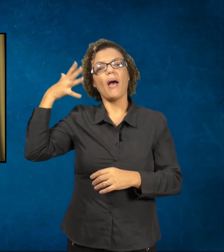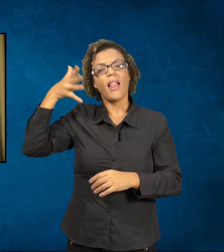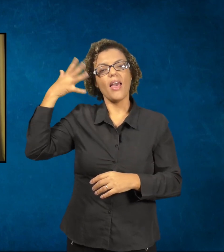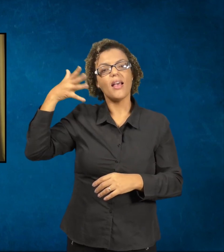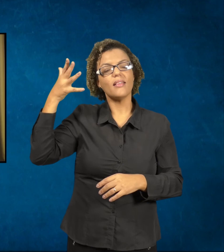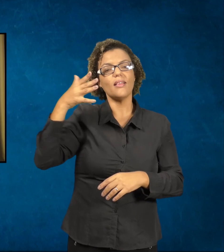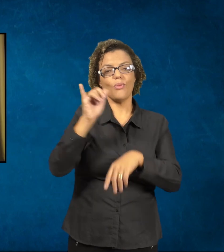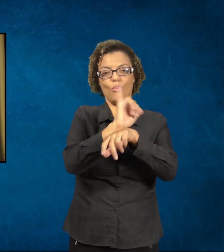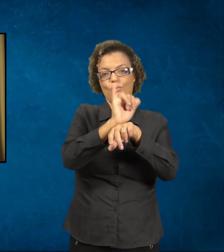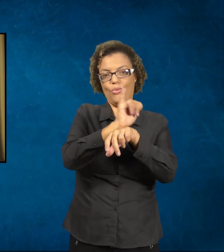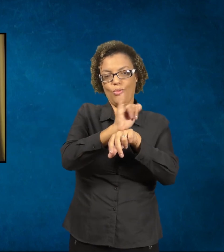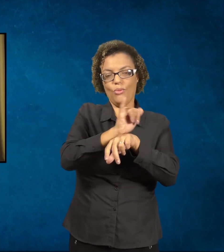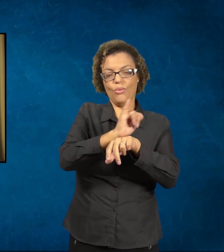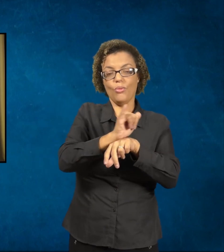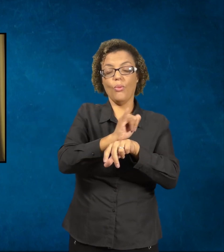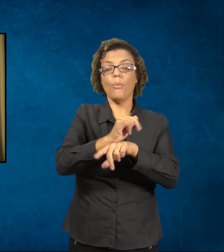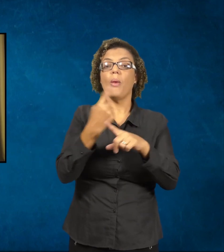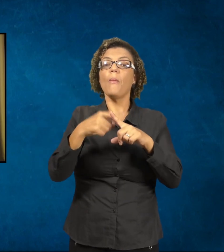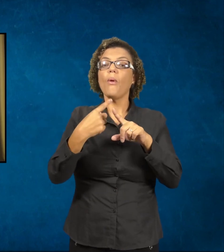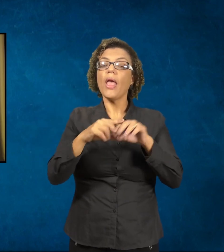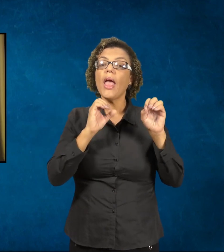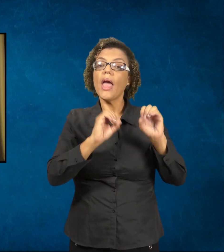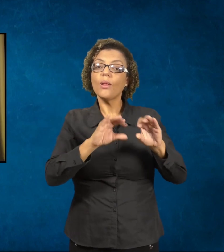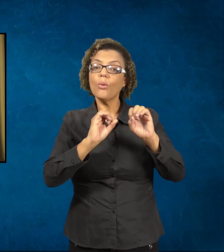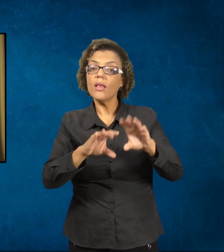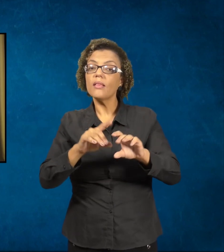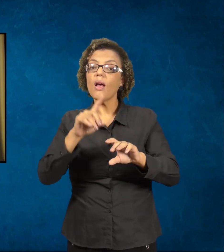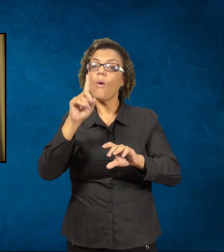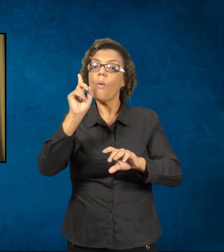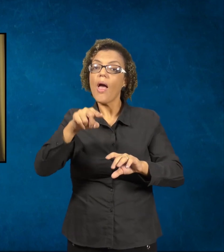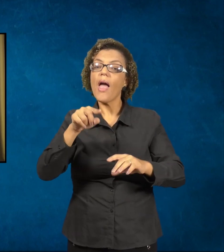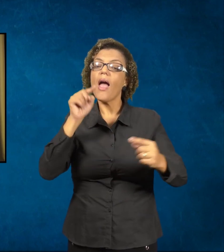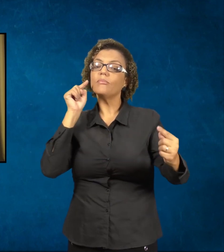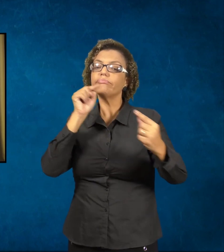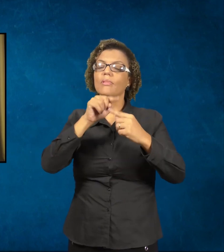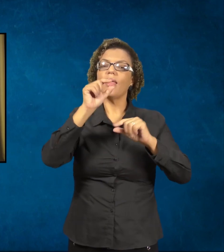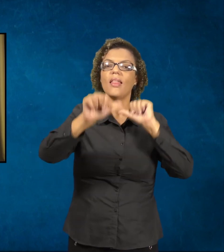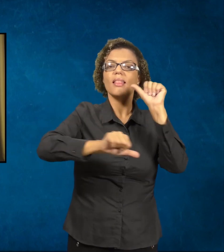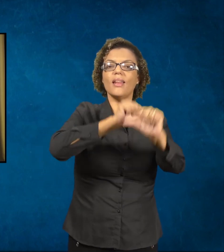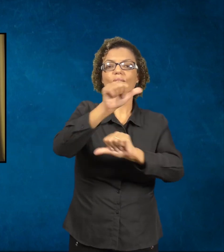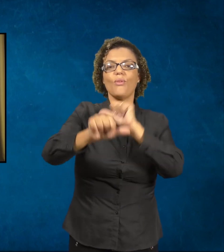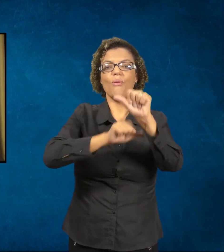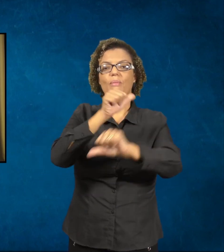transformador. Lembre sempre, você é um transformador